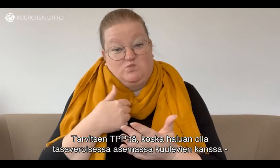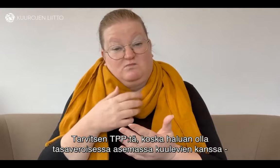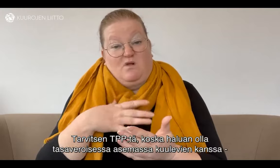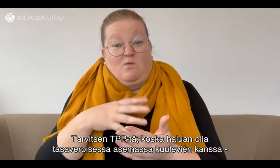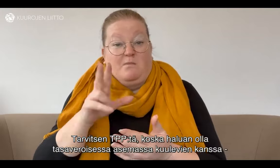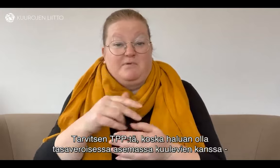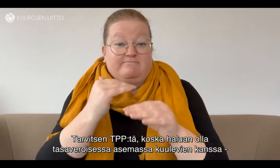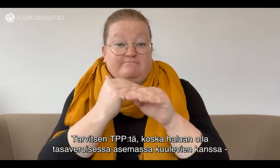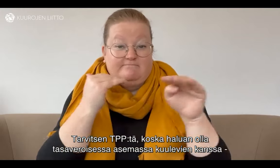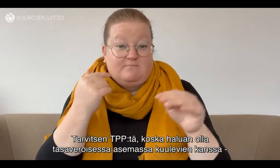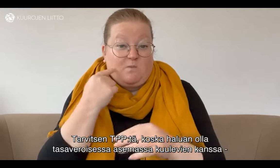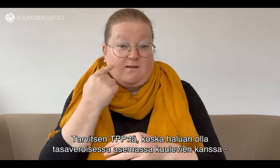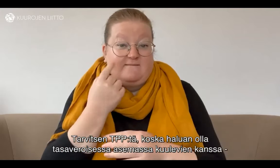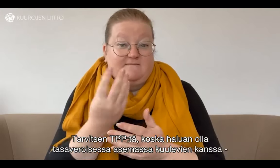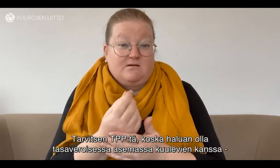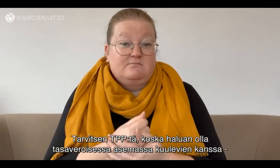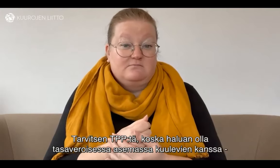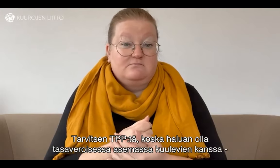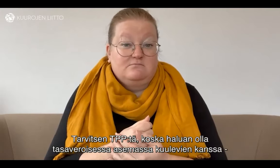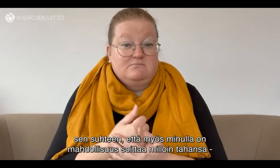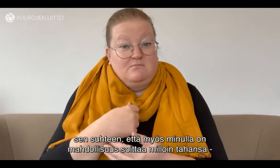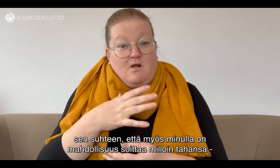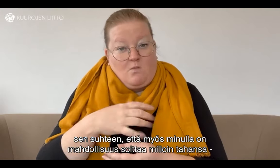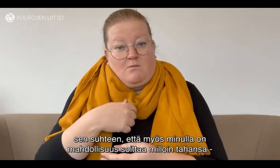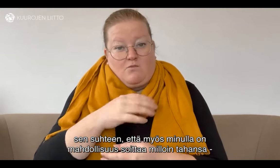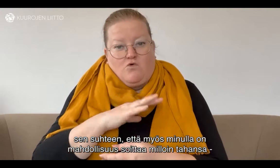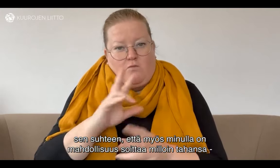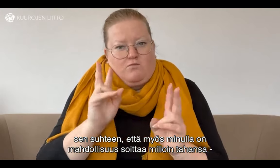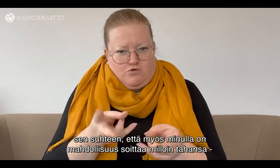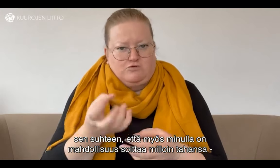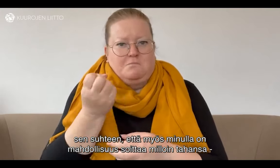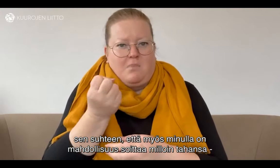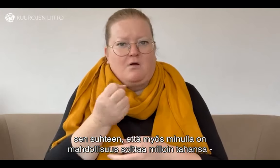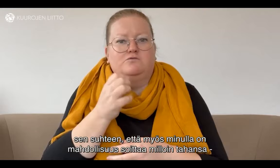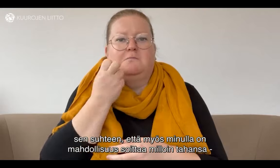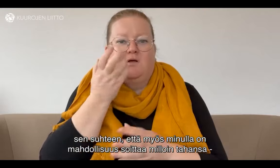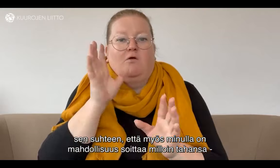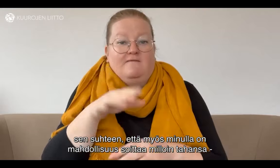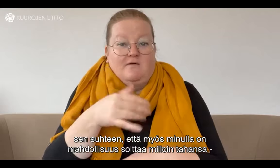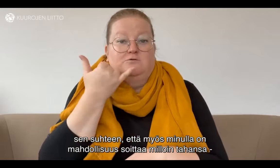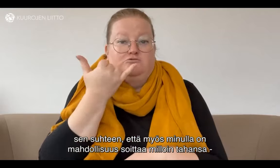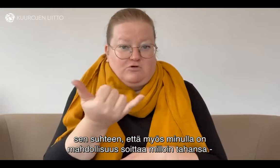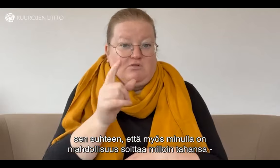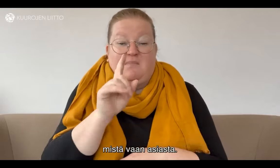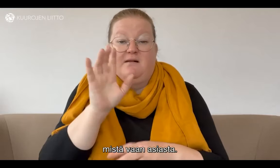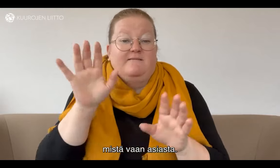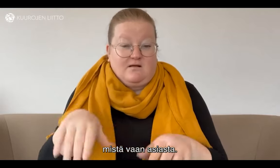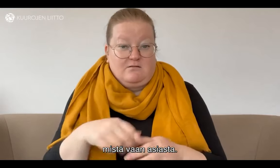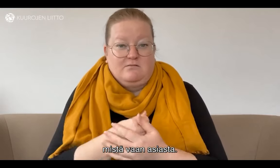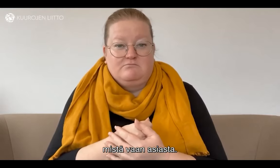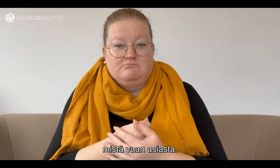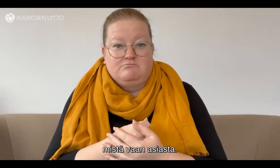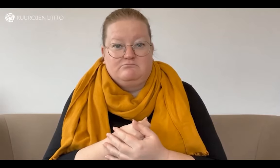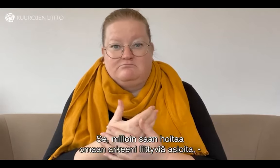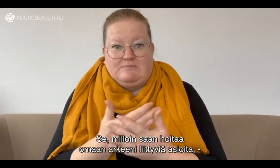Tarvitsen TPP:tä, koska haluan olla tasaveroisessa asemassa kuulevien kanssa. Sen suhteen, että myös minulla